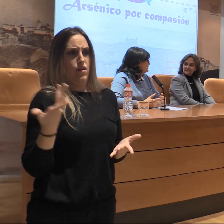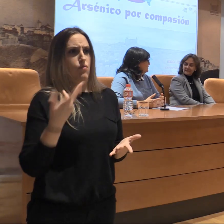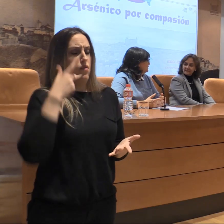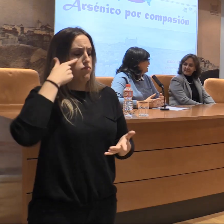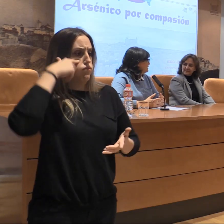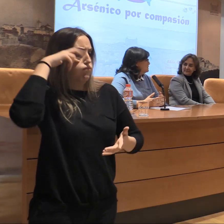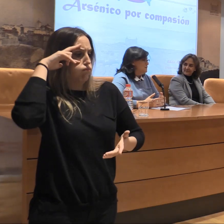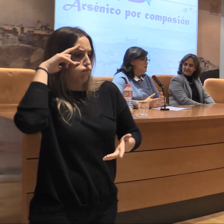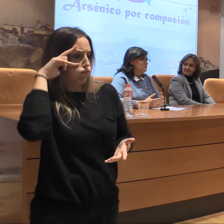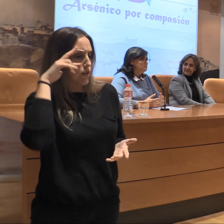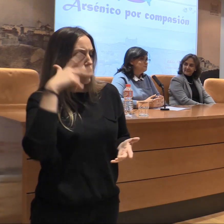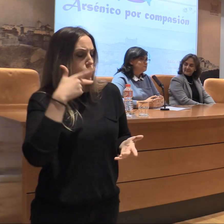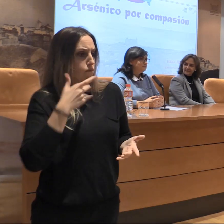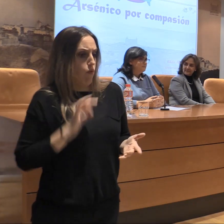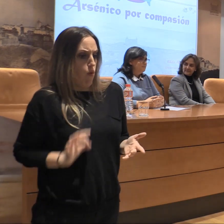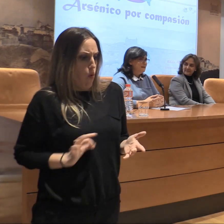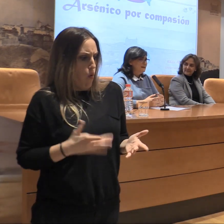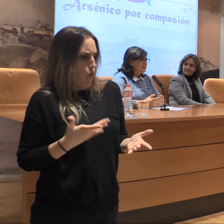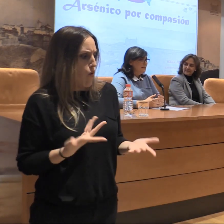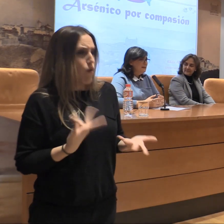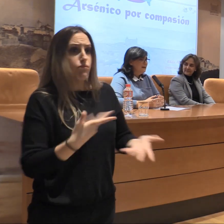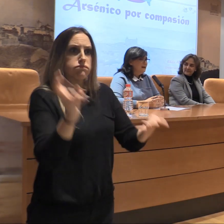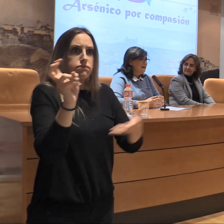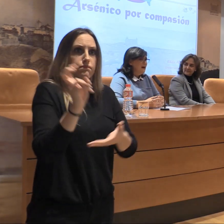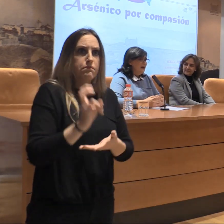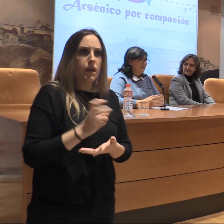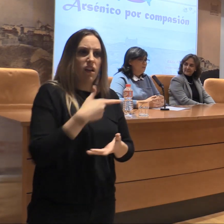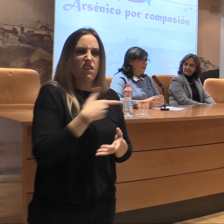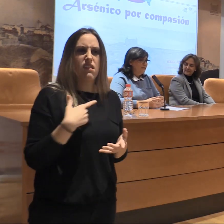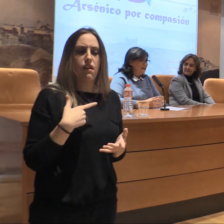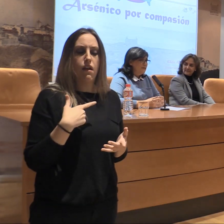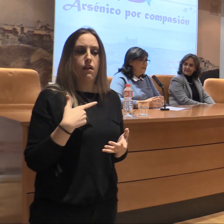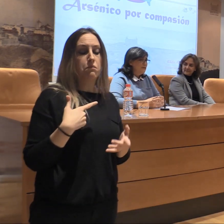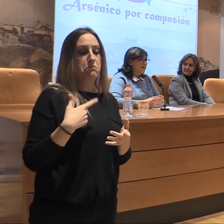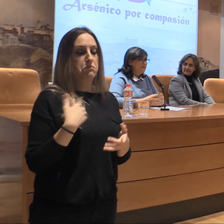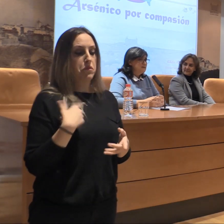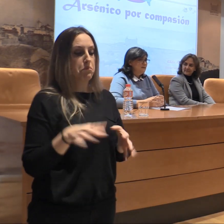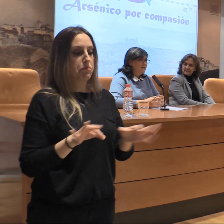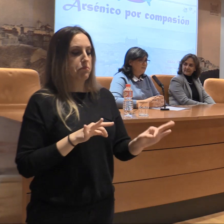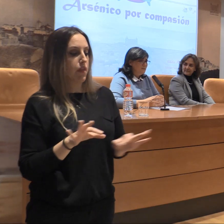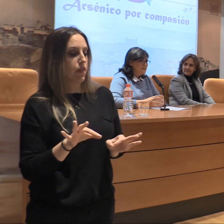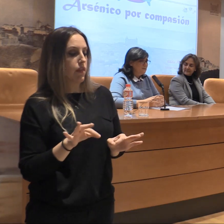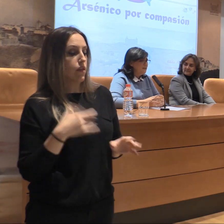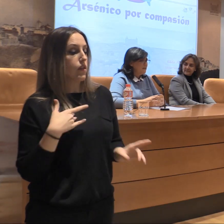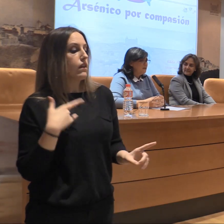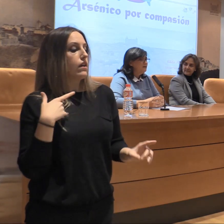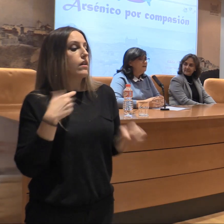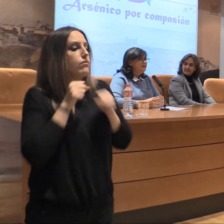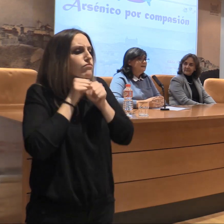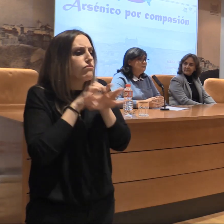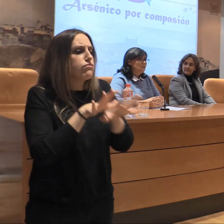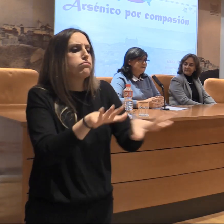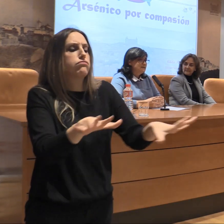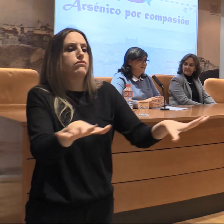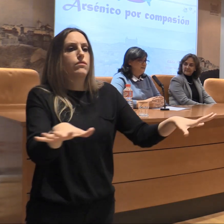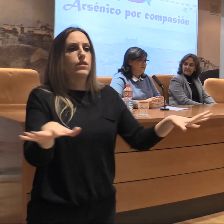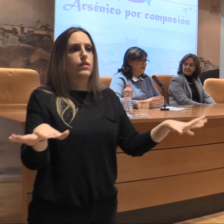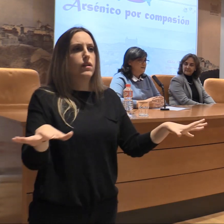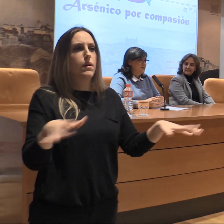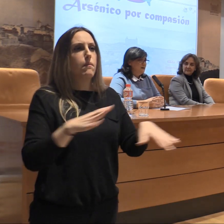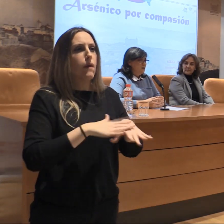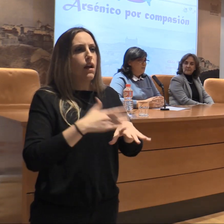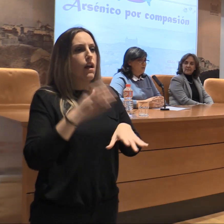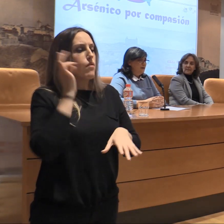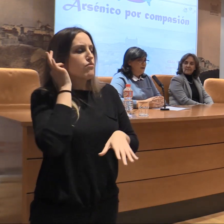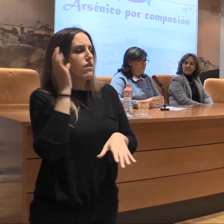currículum científico haya decidido que se va a dedicar a la divulgación de la ciencia y a la visibilización de las mujeres